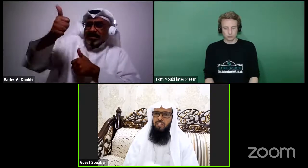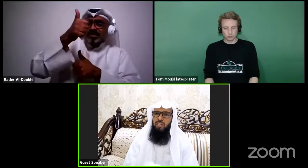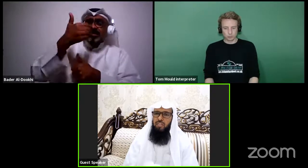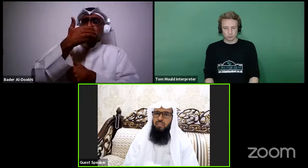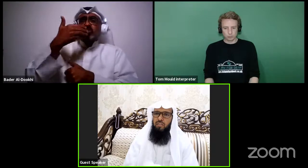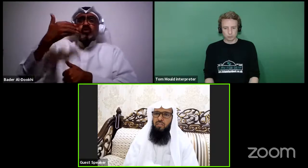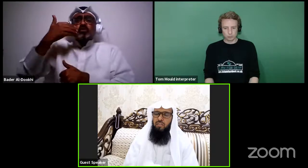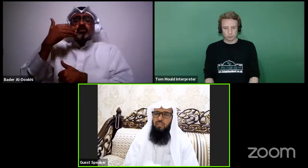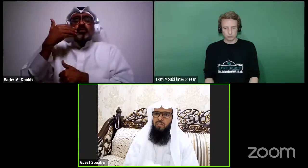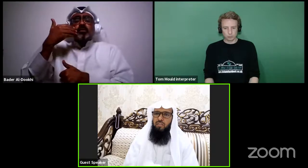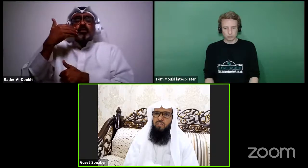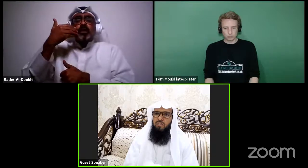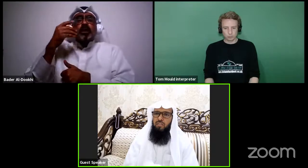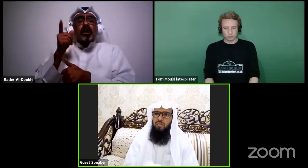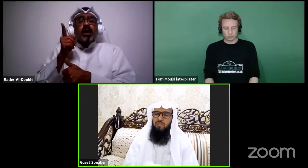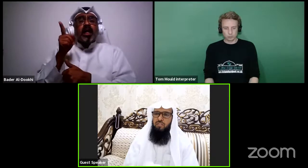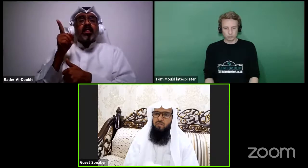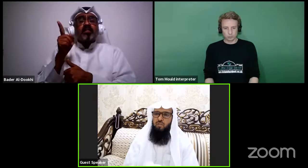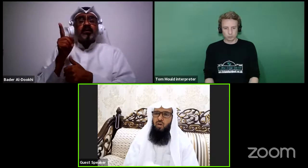التي